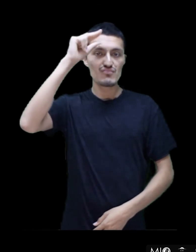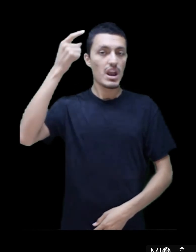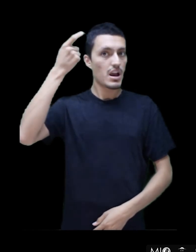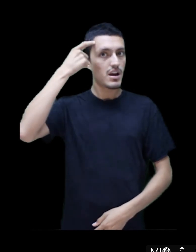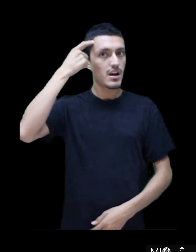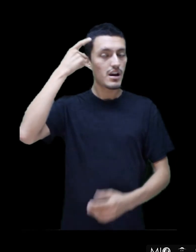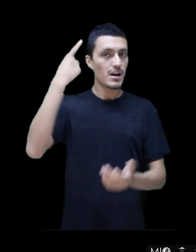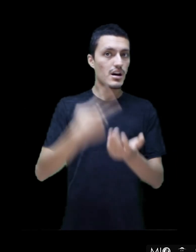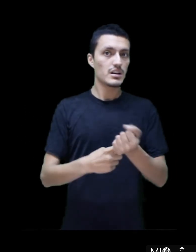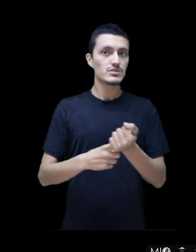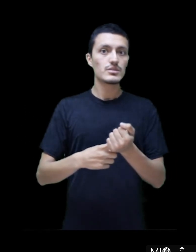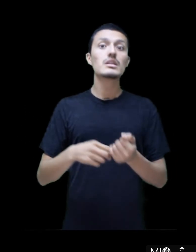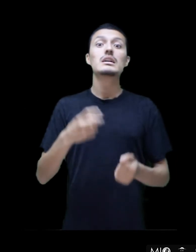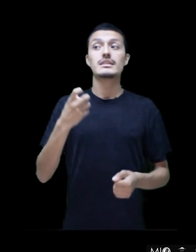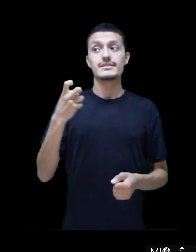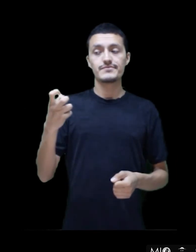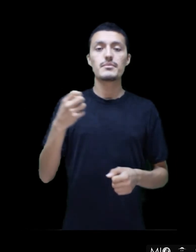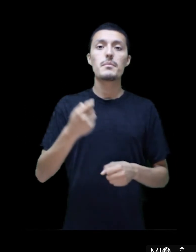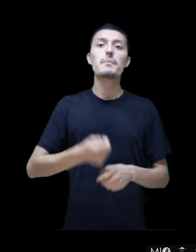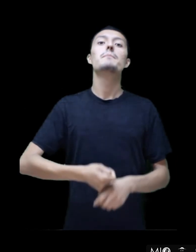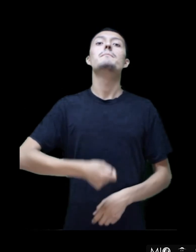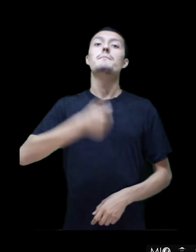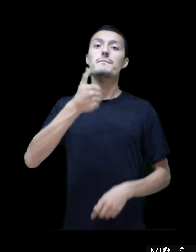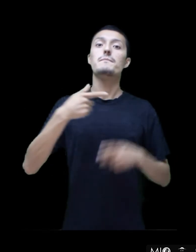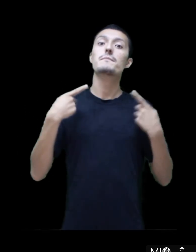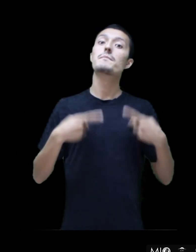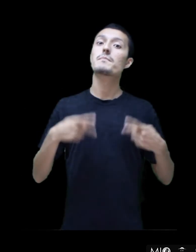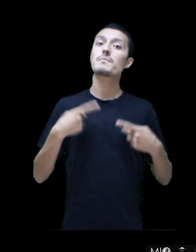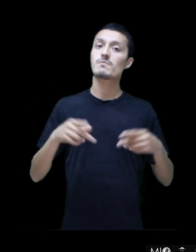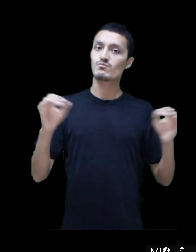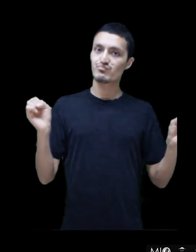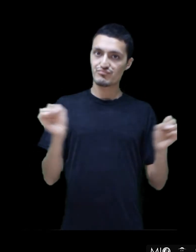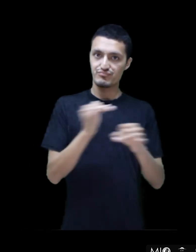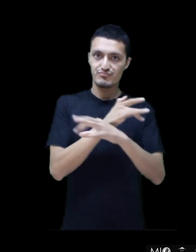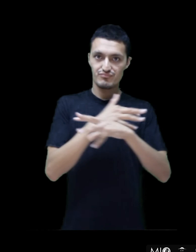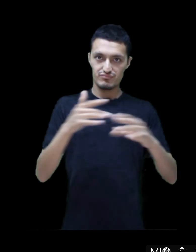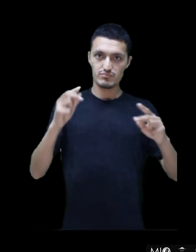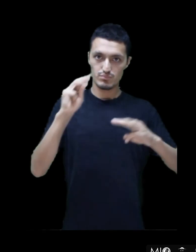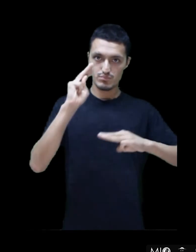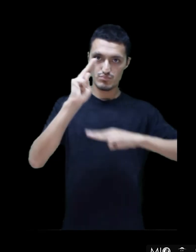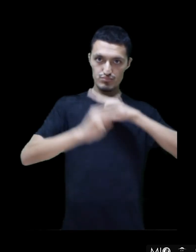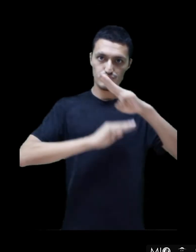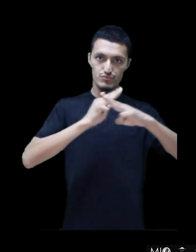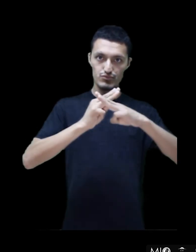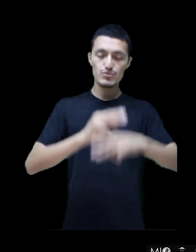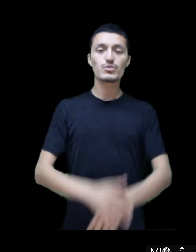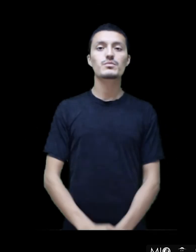sus cabezas. Estas fueron las primeras personas que existieron.